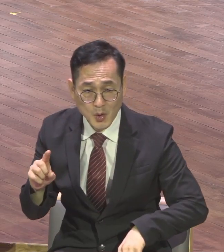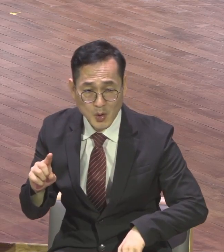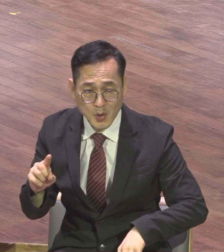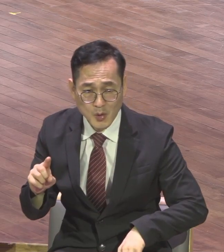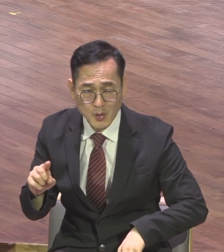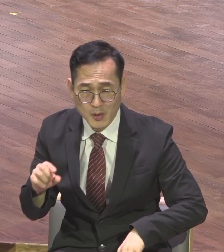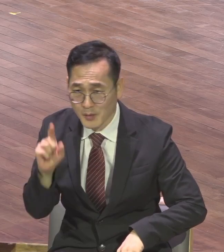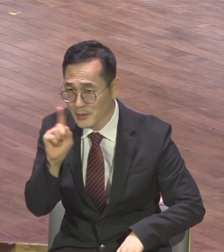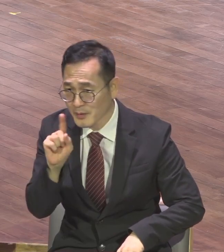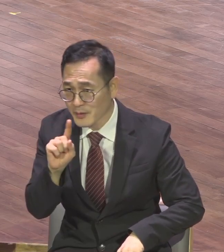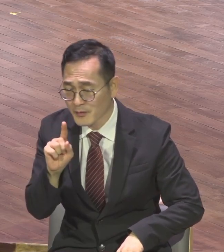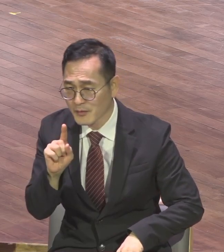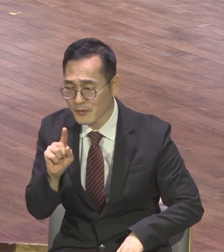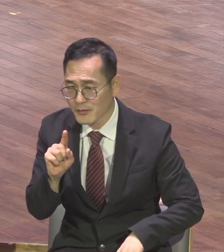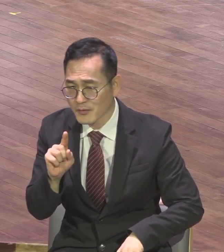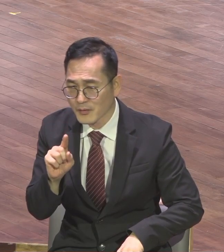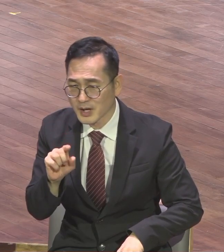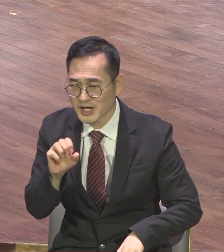공격적 전도.